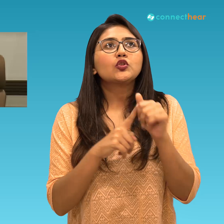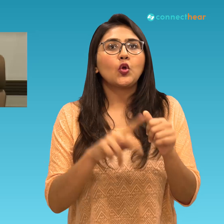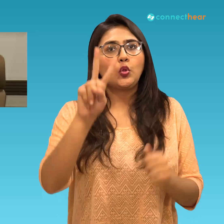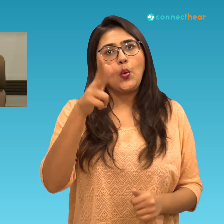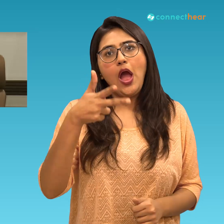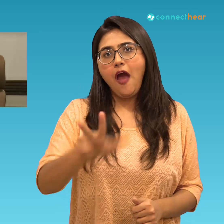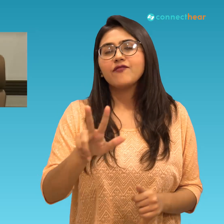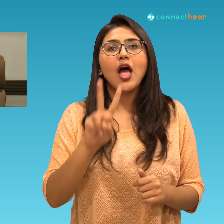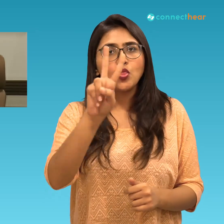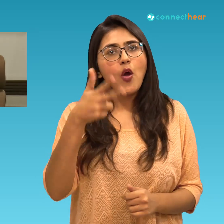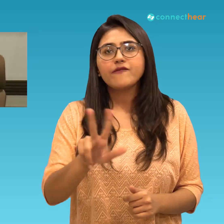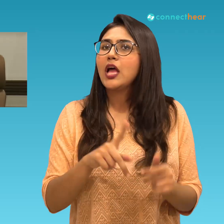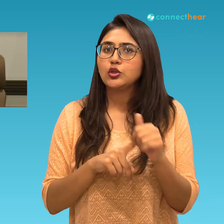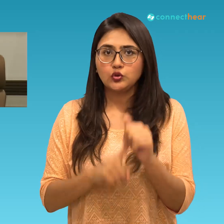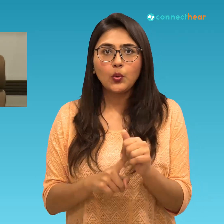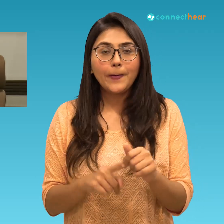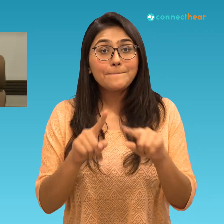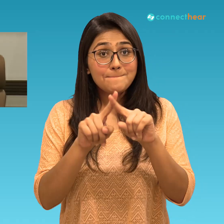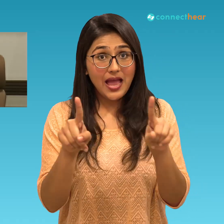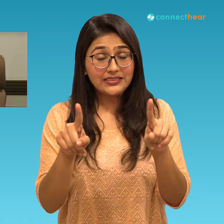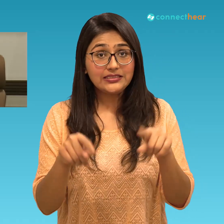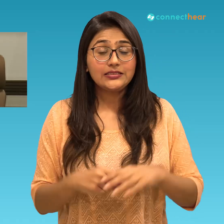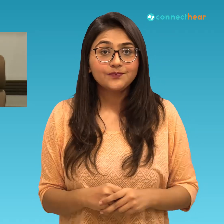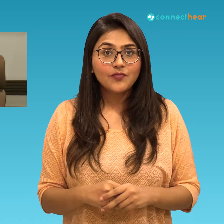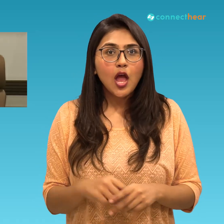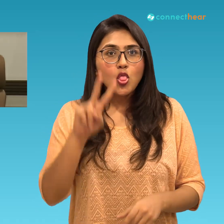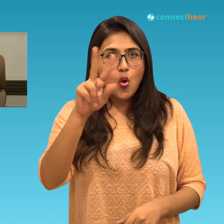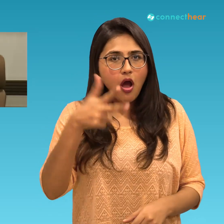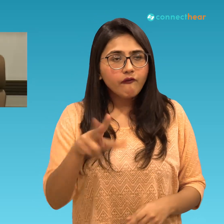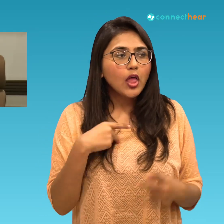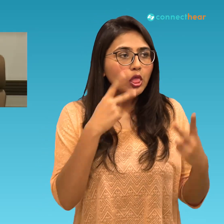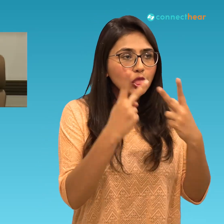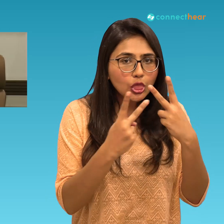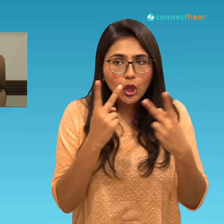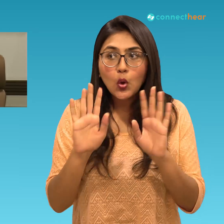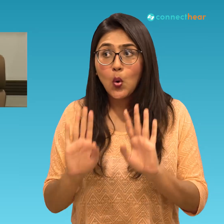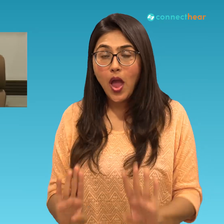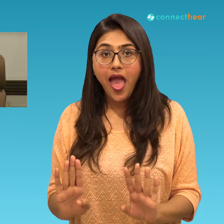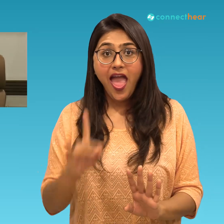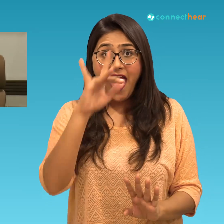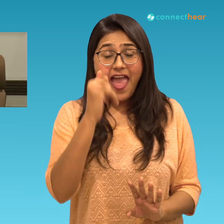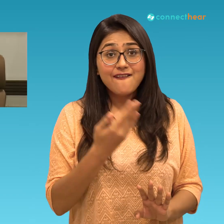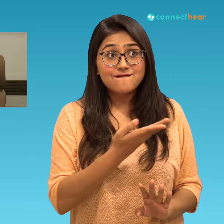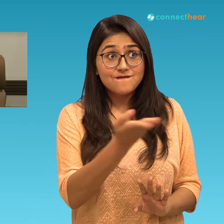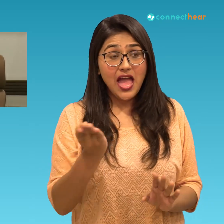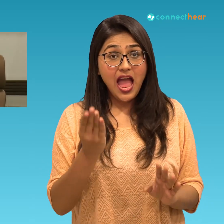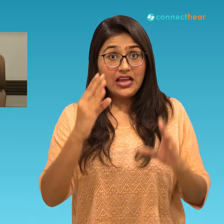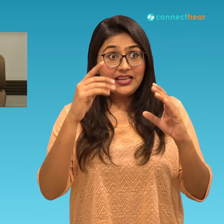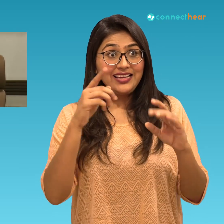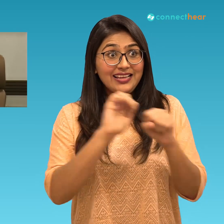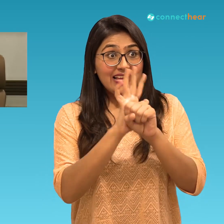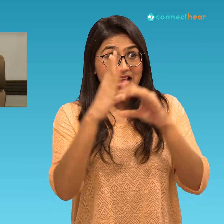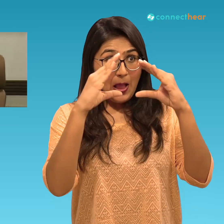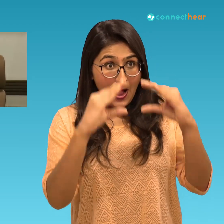लेकिन इस दौरानिया में मुसलसल इसका जायज़ा किया जाएगा। अगर इस सिचुएशन में इम्प्रूवमेंट आ रही